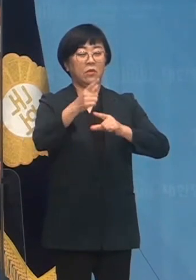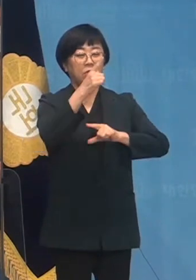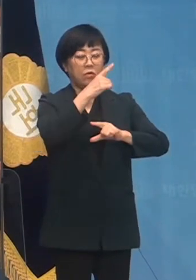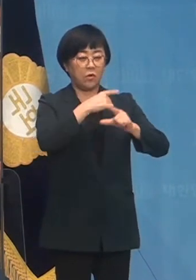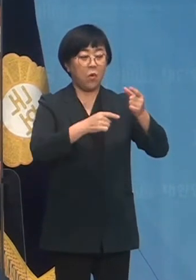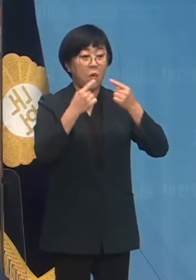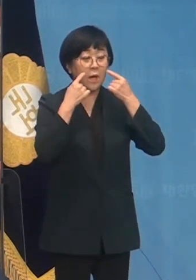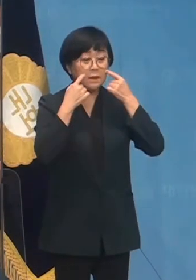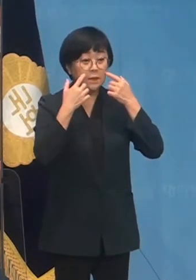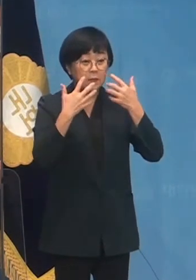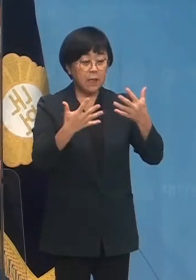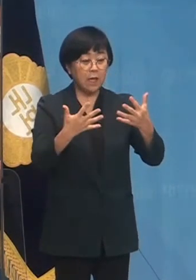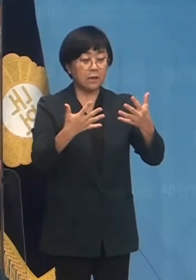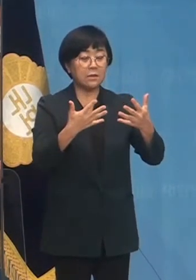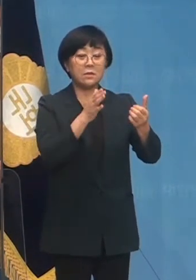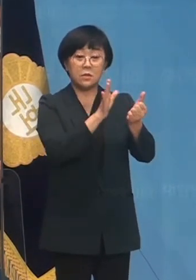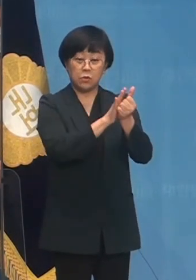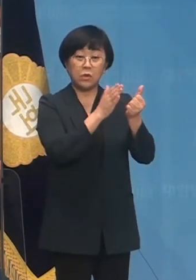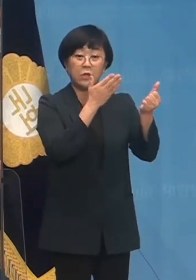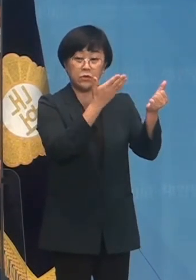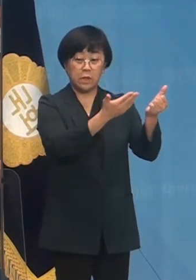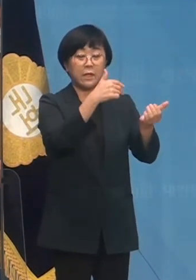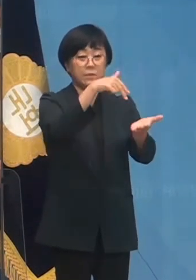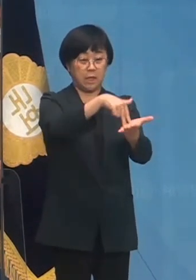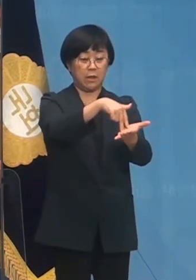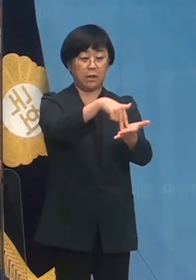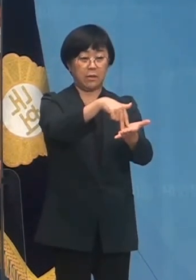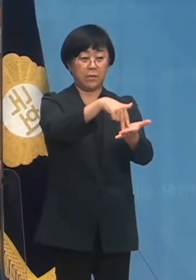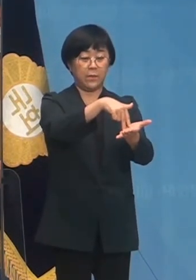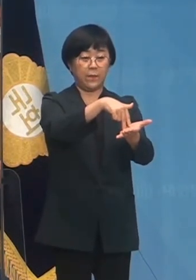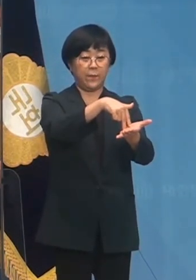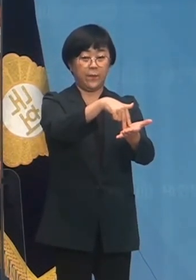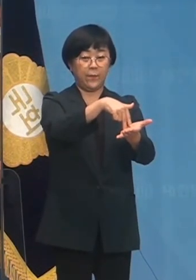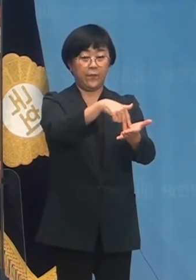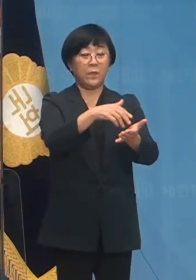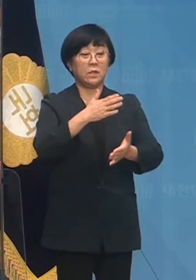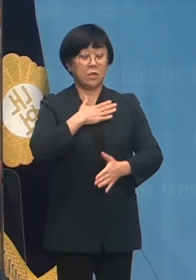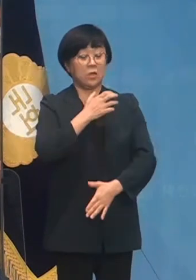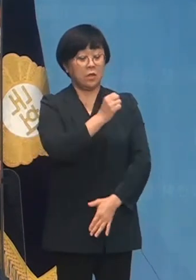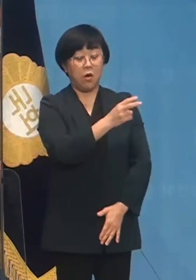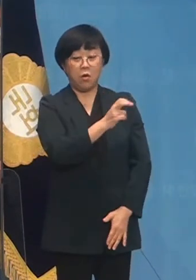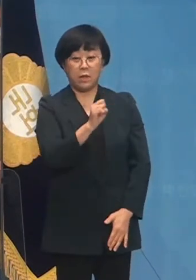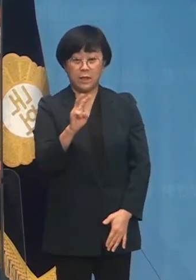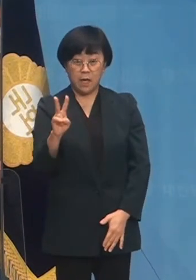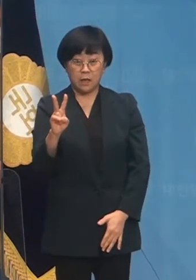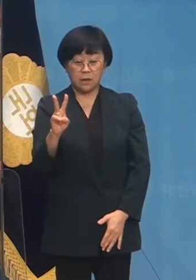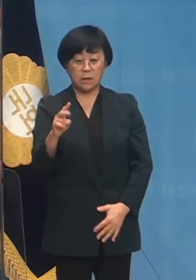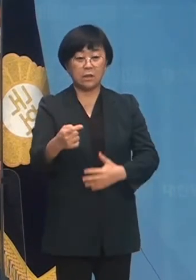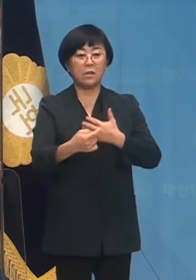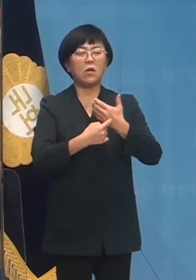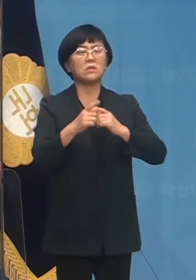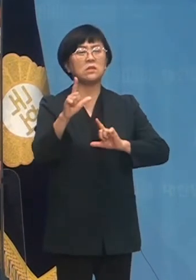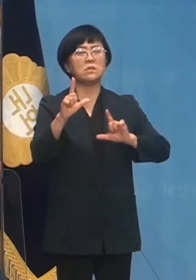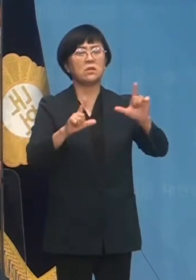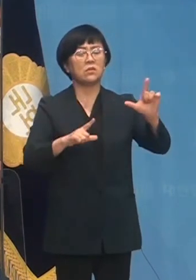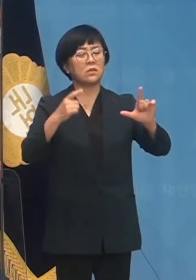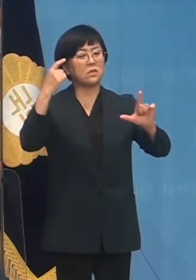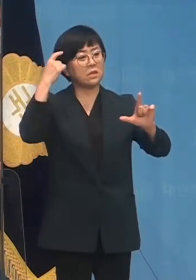불가능한 지원을 하자라는 점에 대해서도 저는 여야 간에 형식적으로는